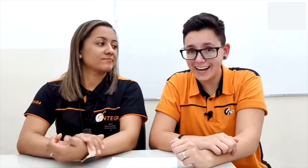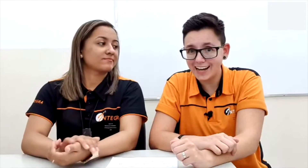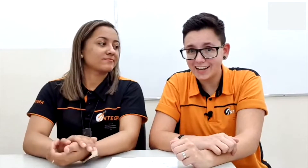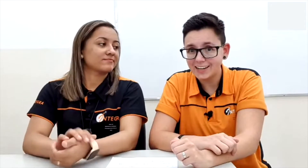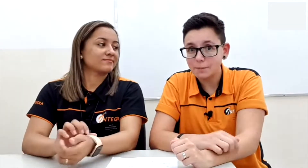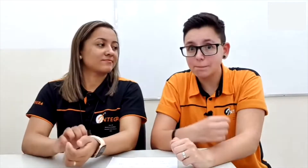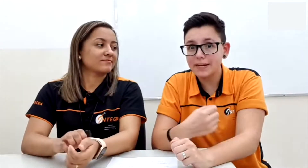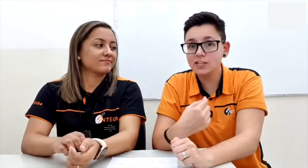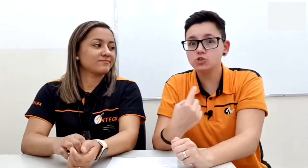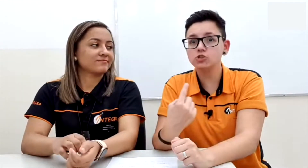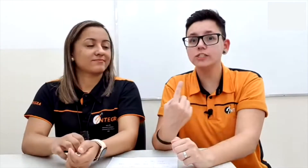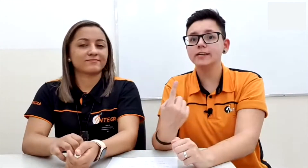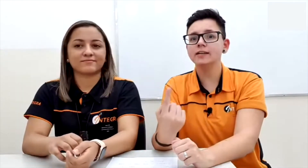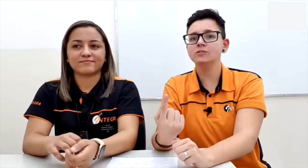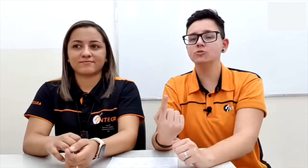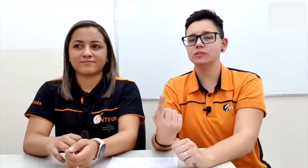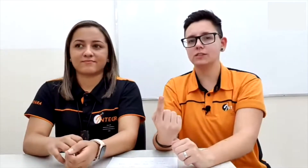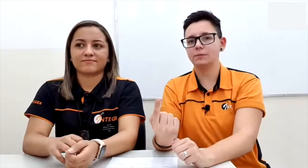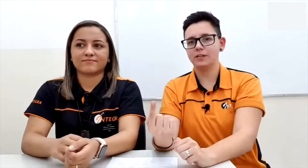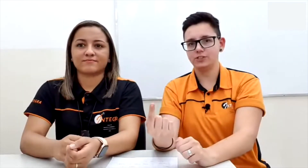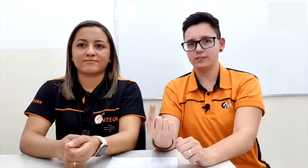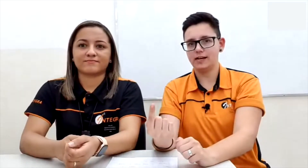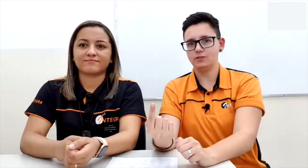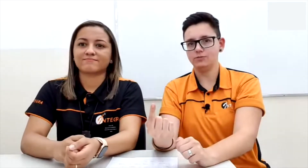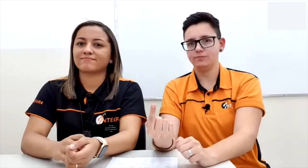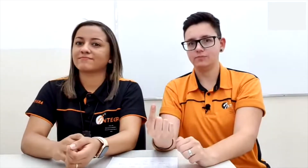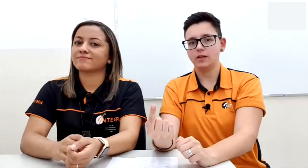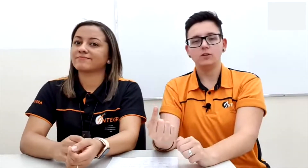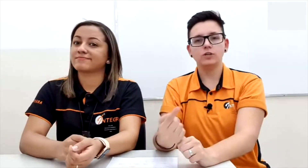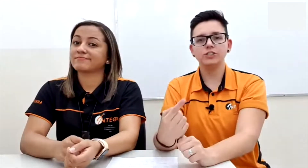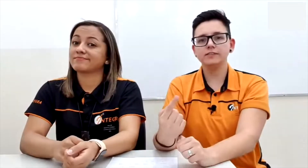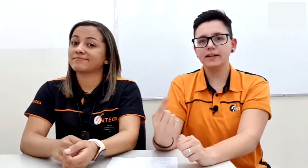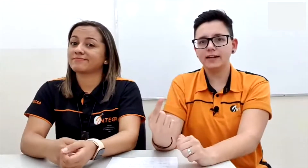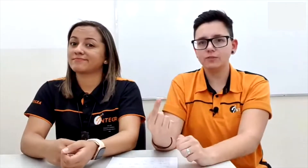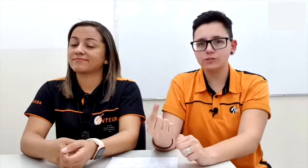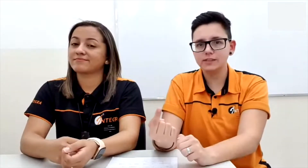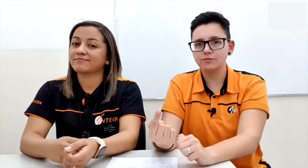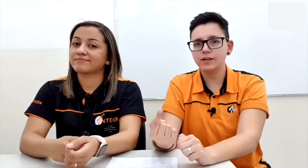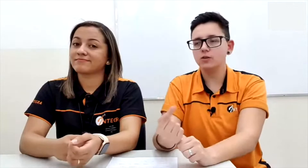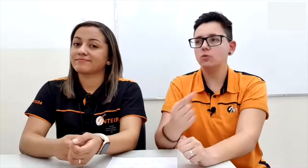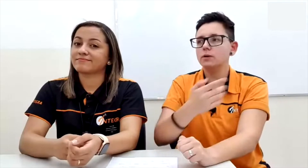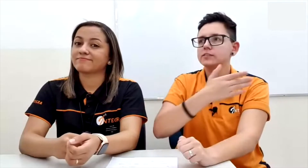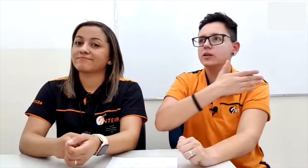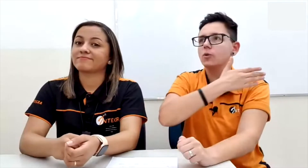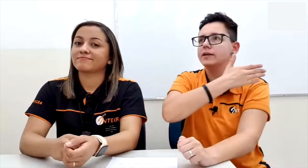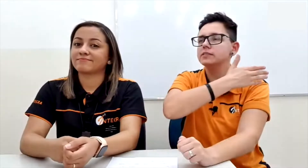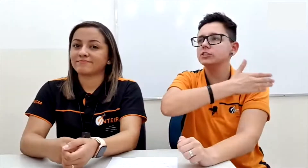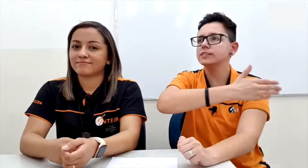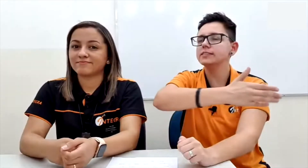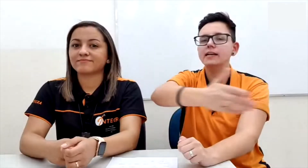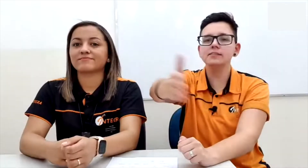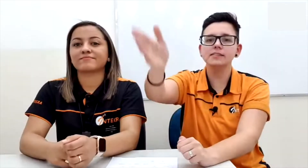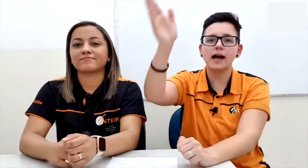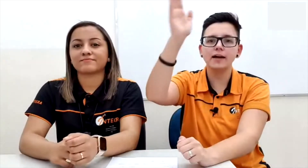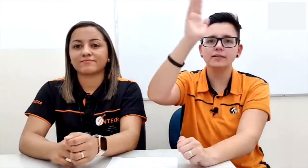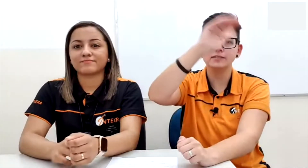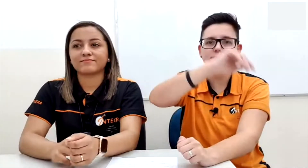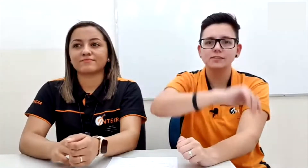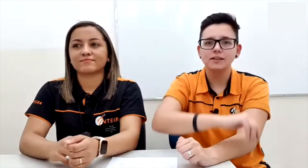estará prejudicando o seu aprendizado. Não adianta nada você ver uma sequência de 100 sinais